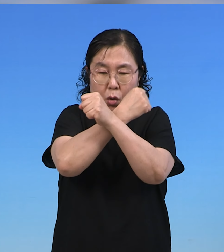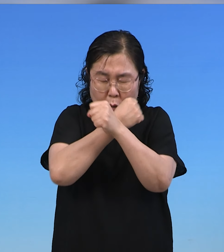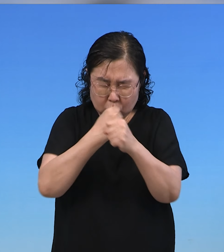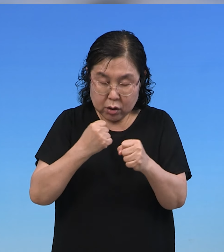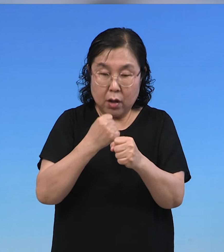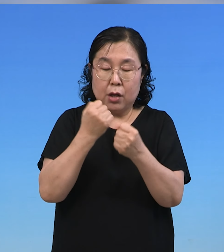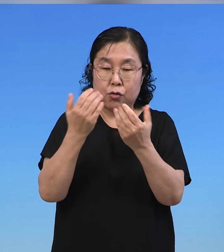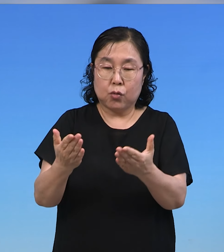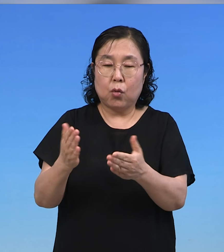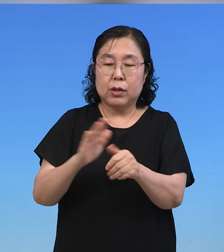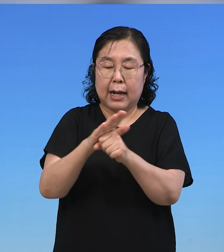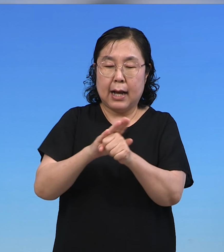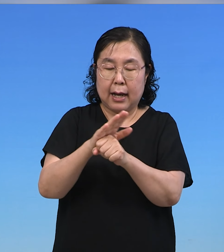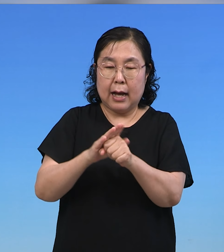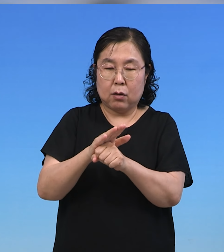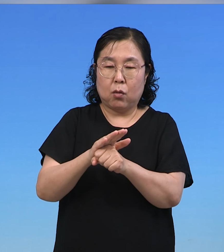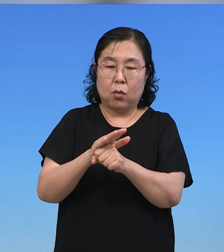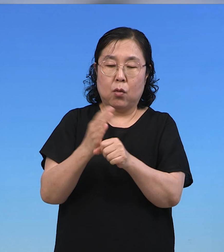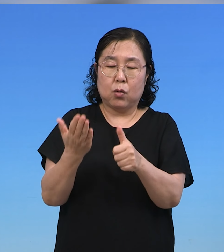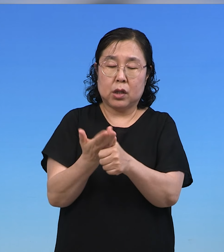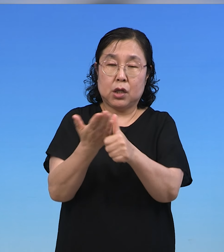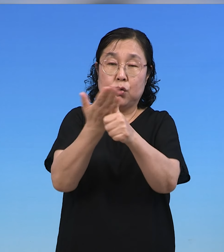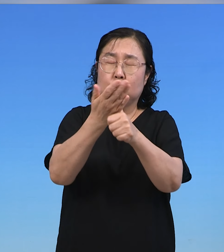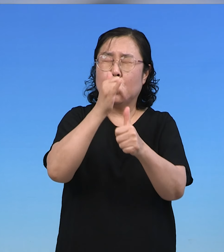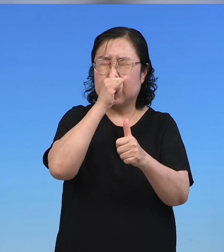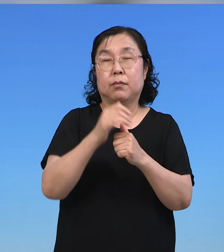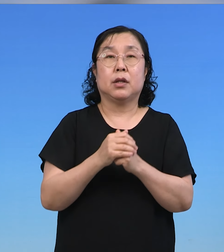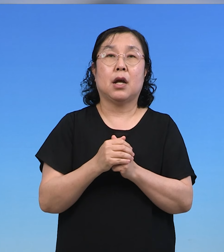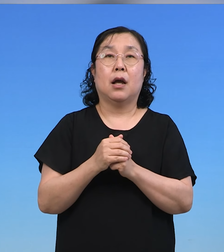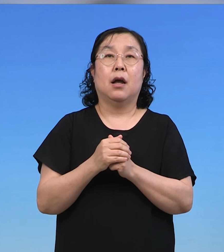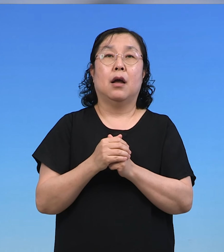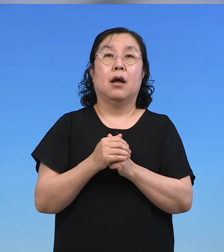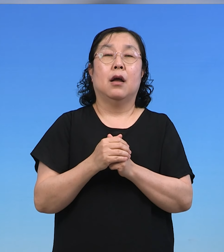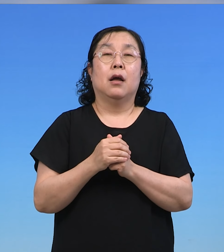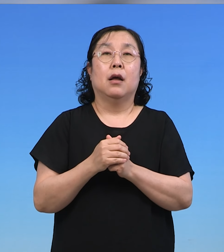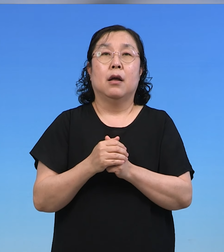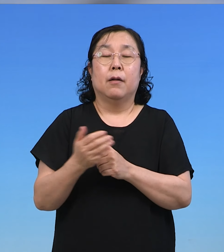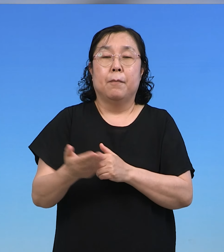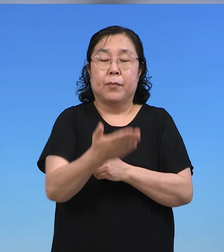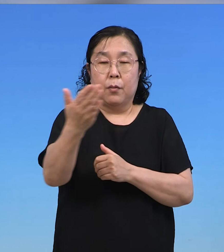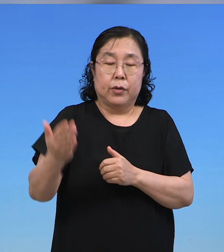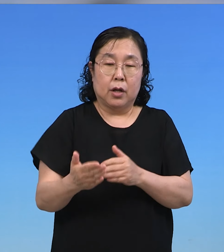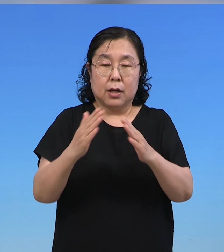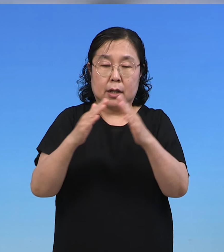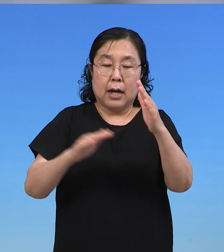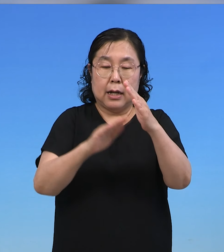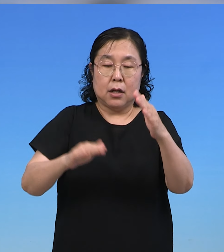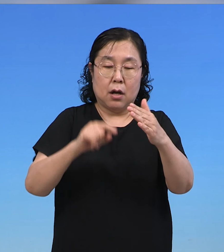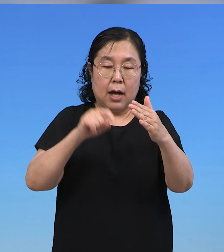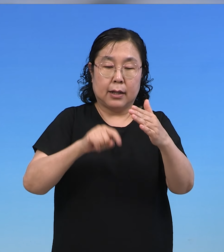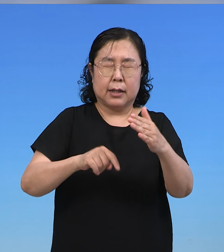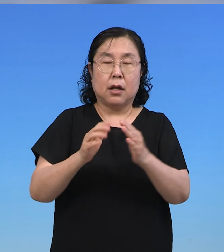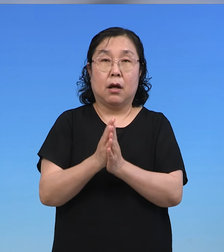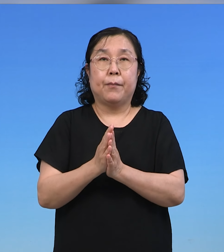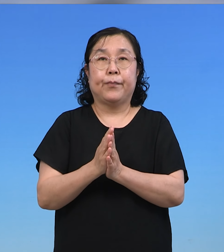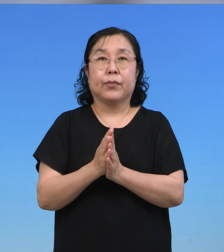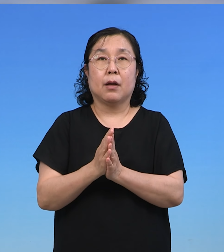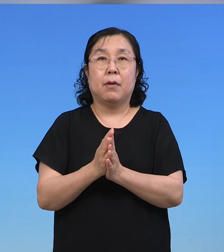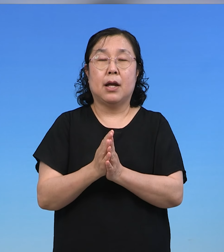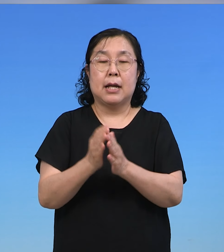수 있는 거예요. 지금 여러분 가정에서 이 팍스 로마나의 원리로, 그래서 남편의